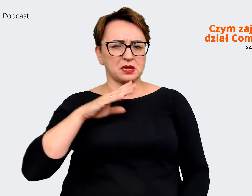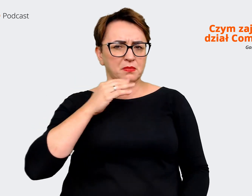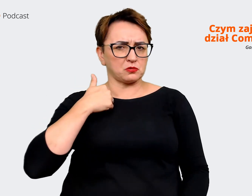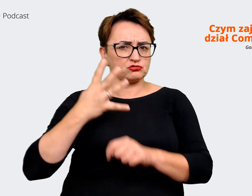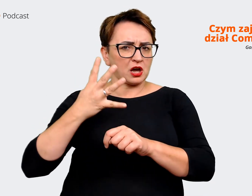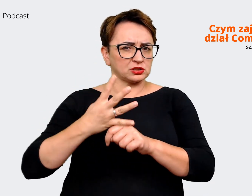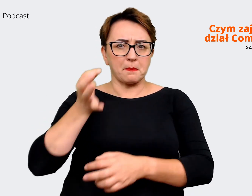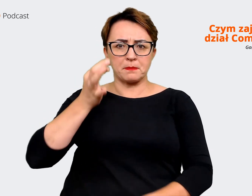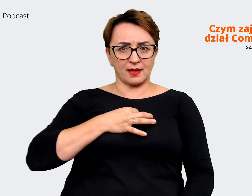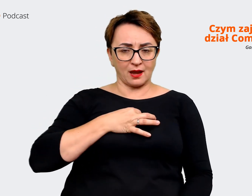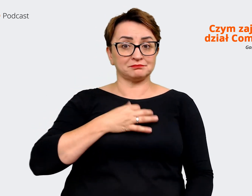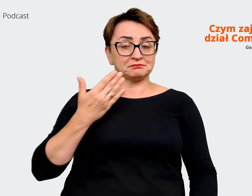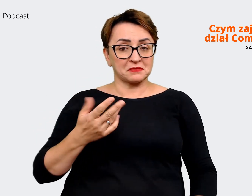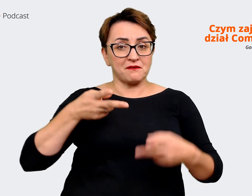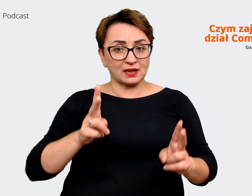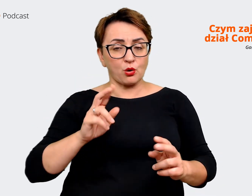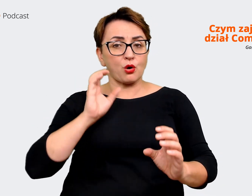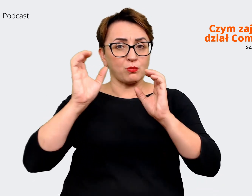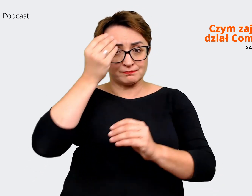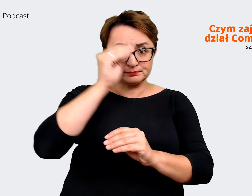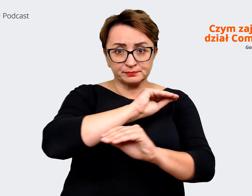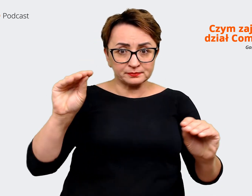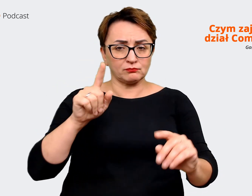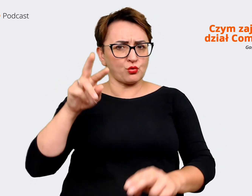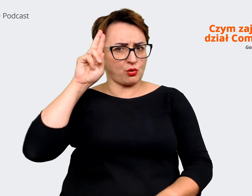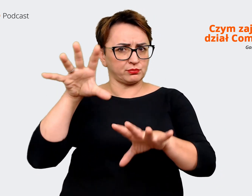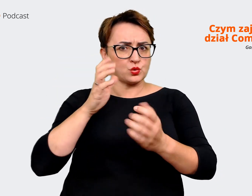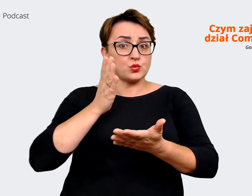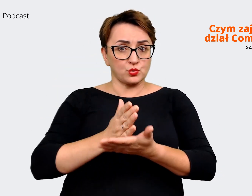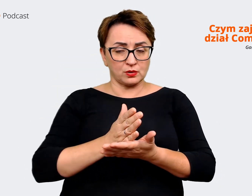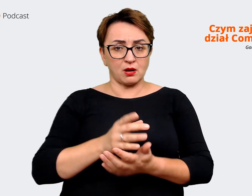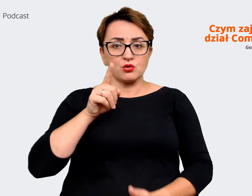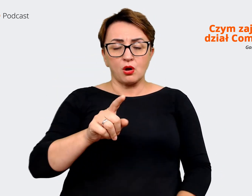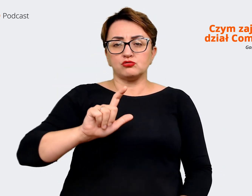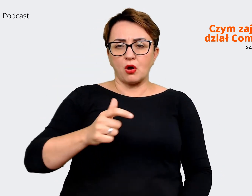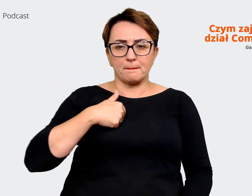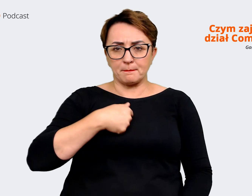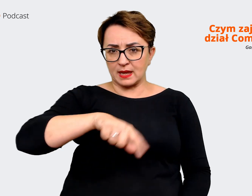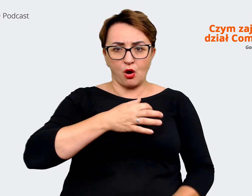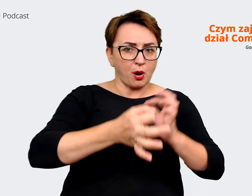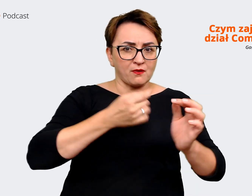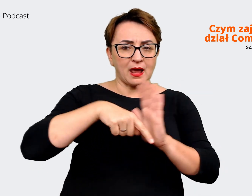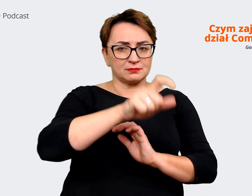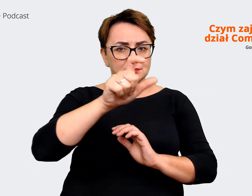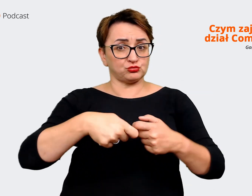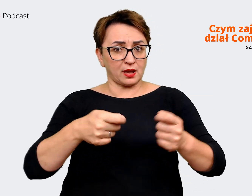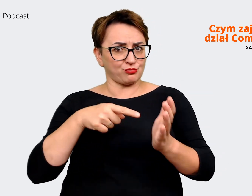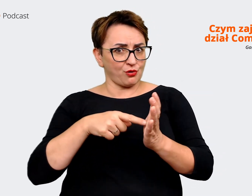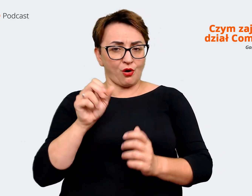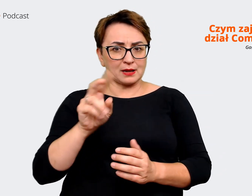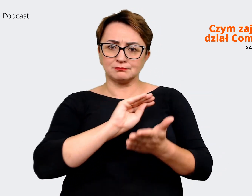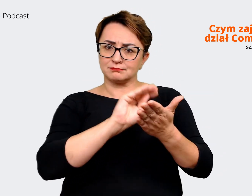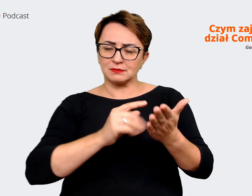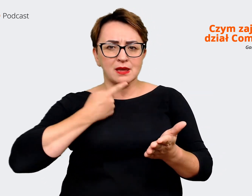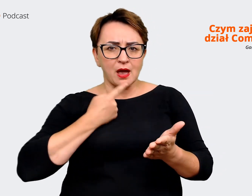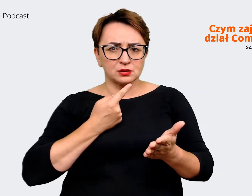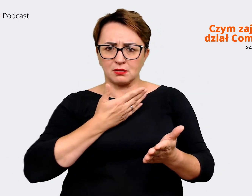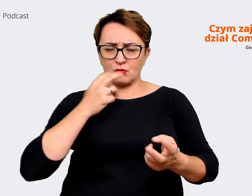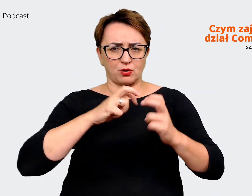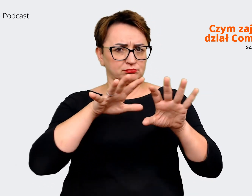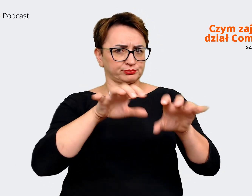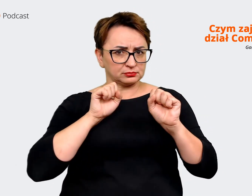wszystkie pytania, co sprawia też, że na przykład ostatnie zmiany regulaminowe, które dotyczyły prowizji, miały bardzo niski contact rate. Z tego co